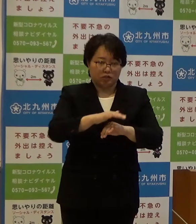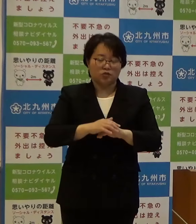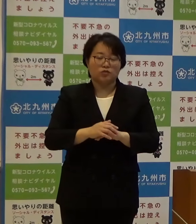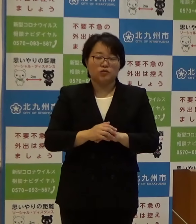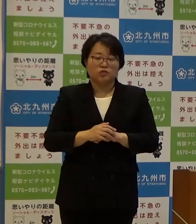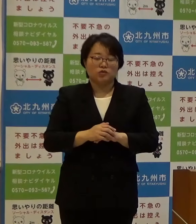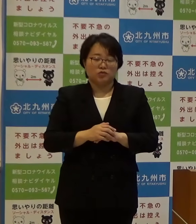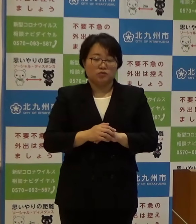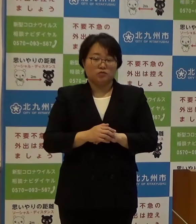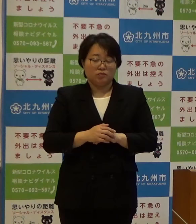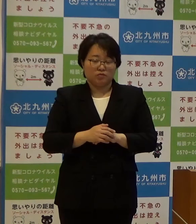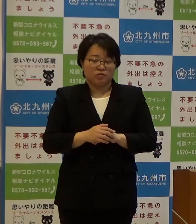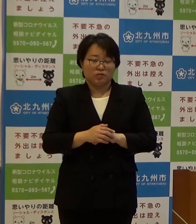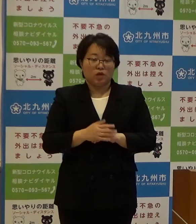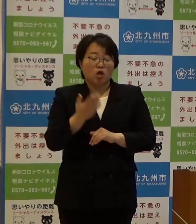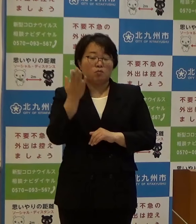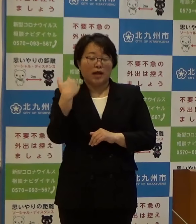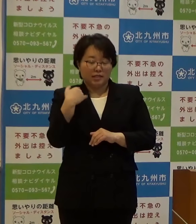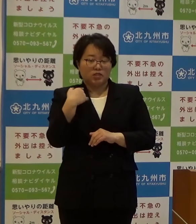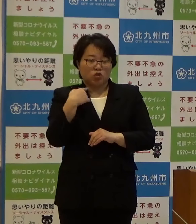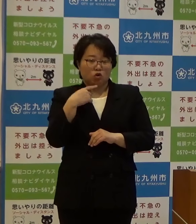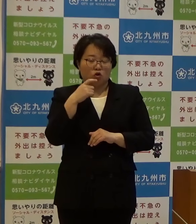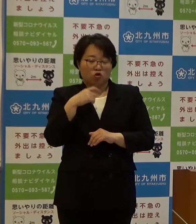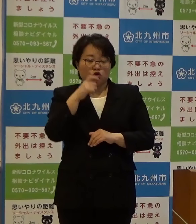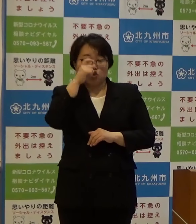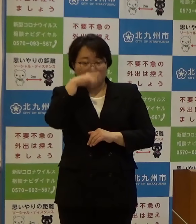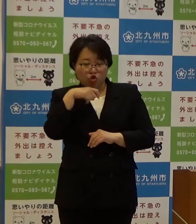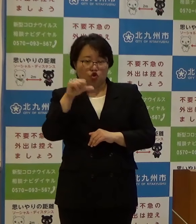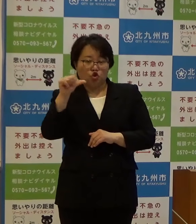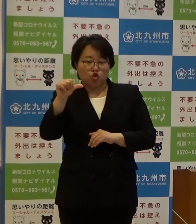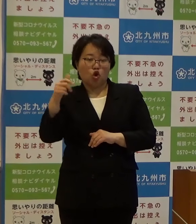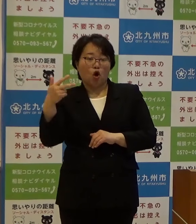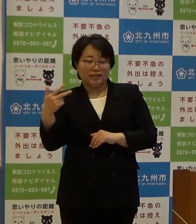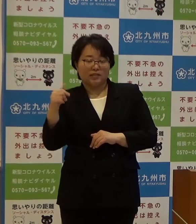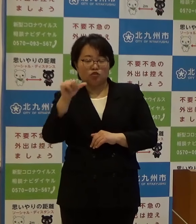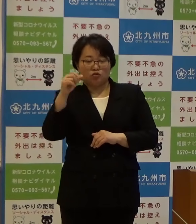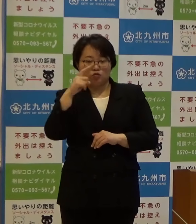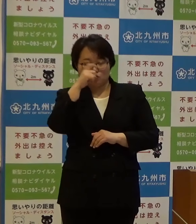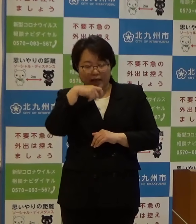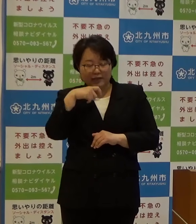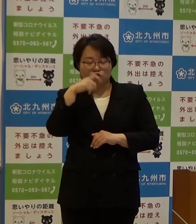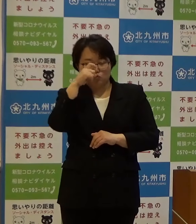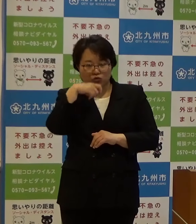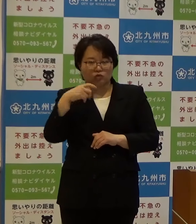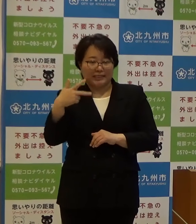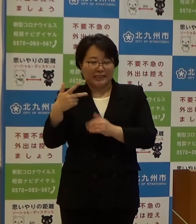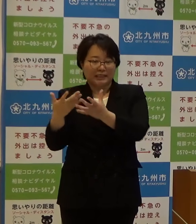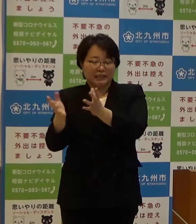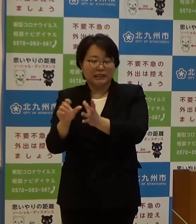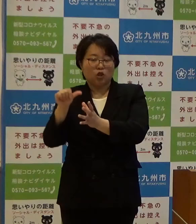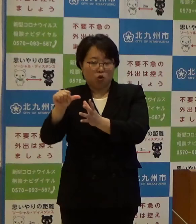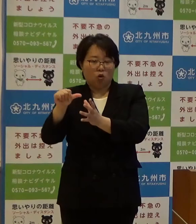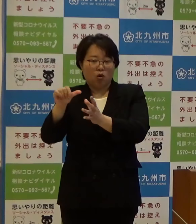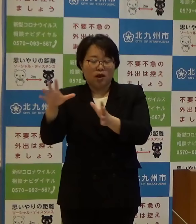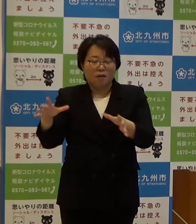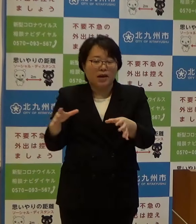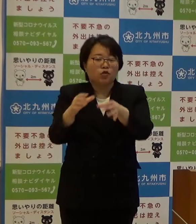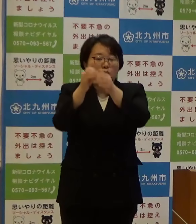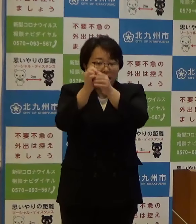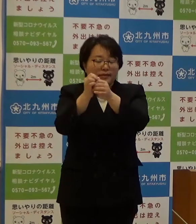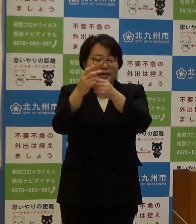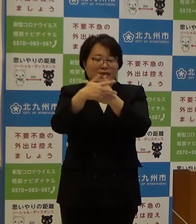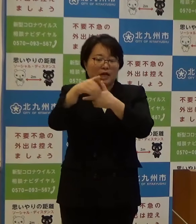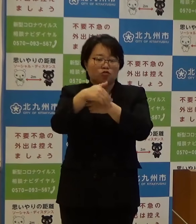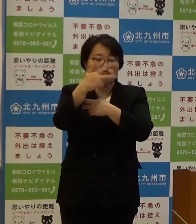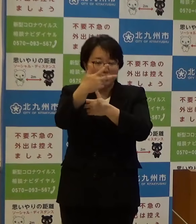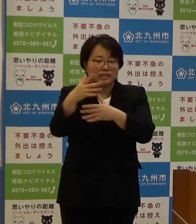の合併以来の伝統で、それぞれの地域に人が集まるような店舗であるとか、そうい